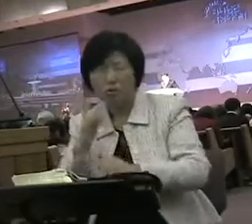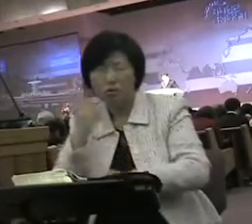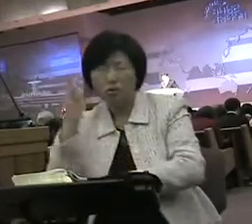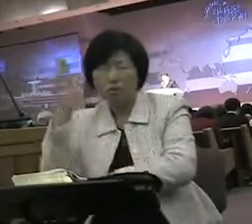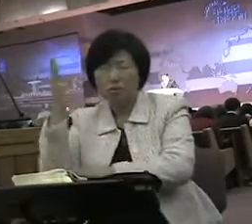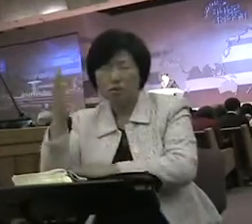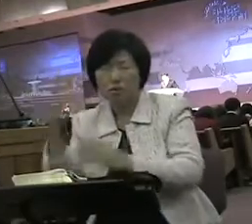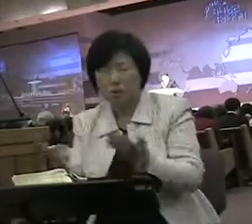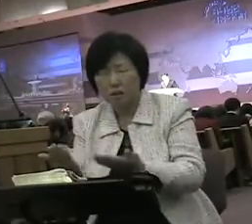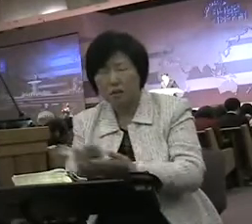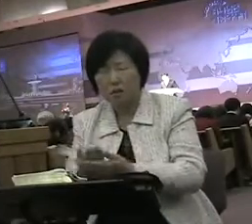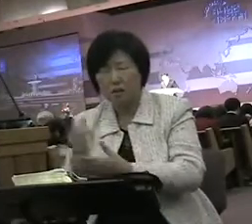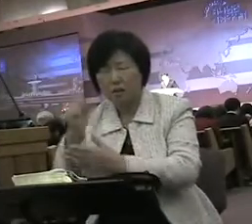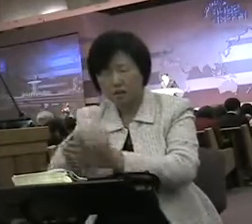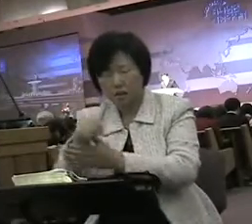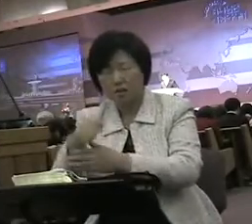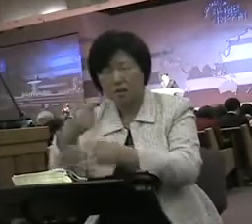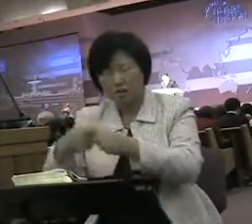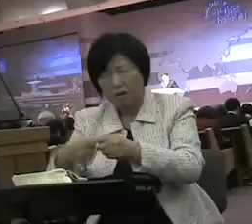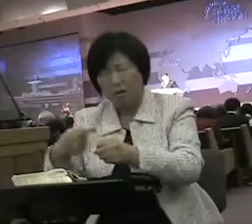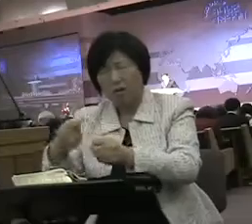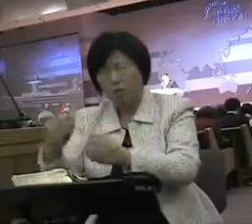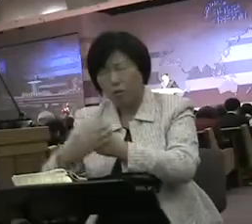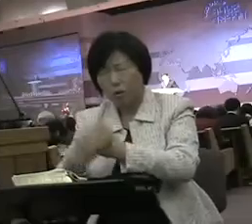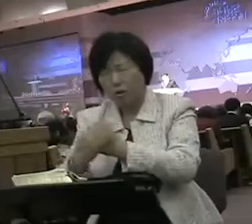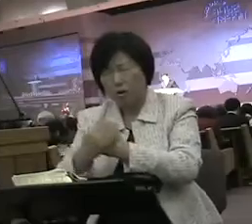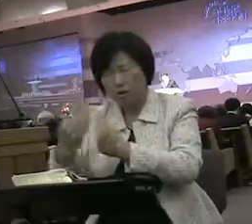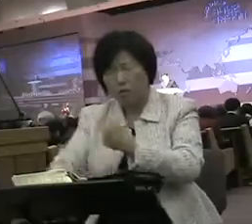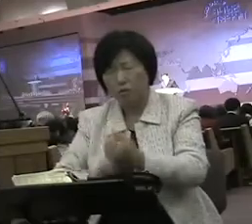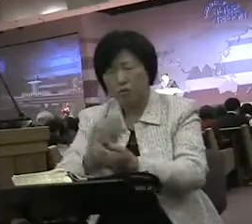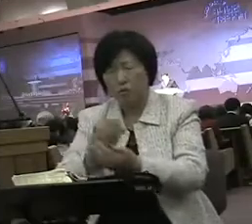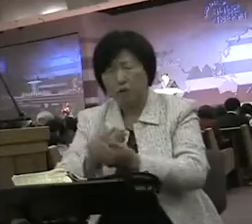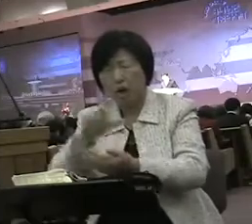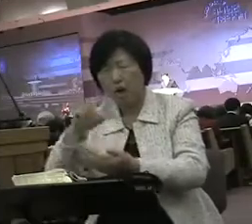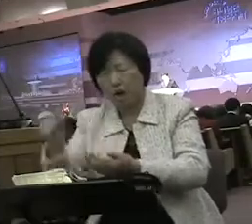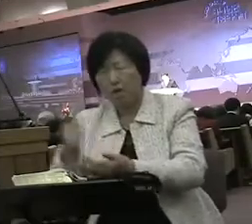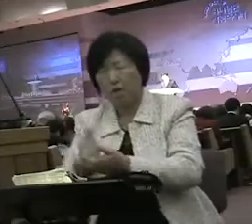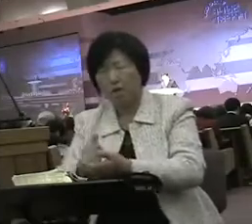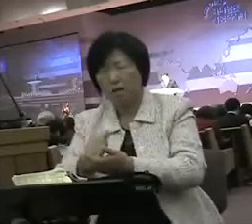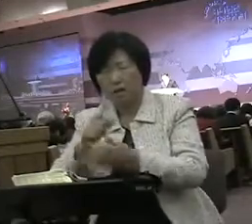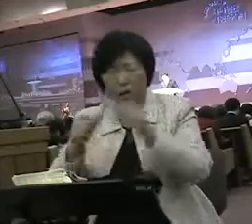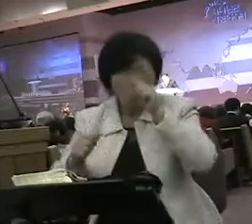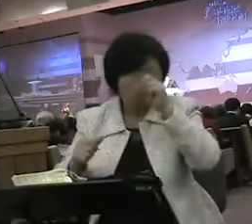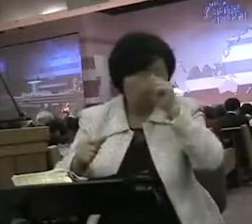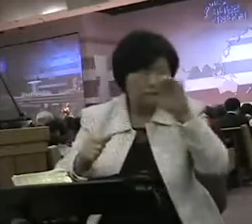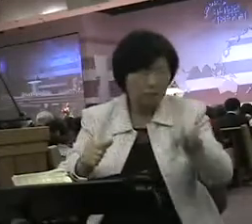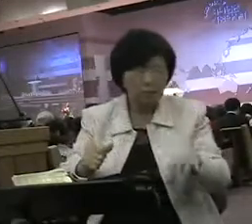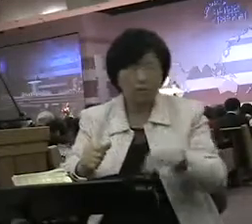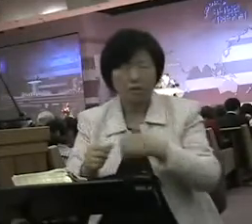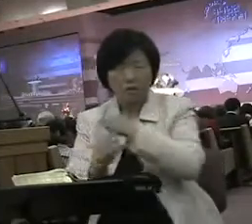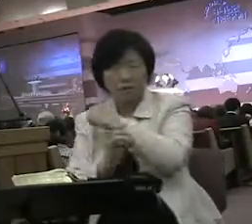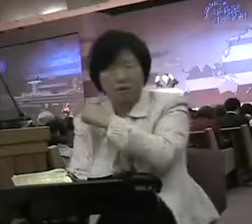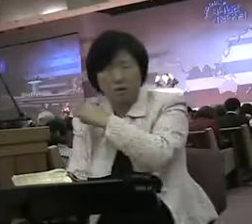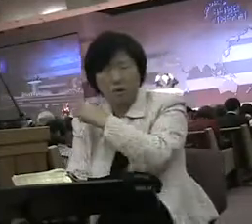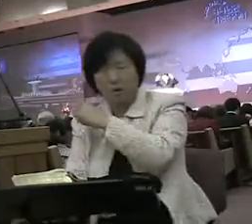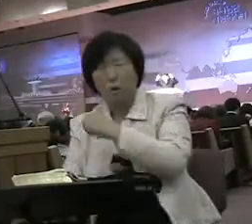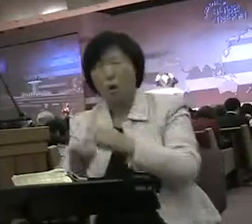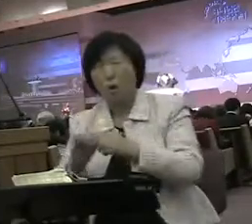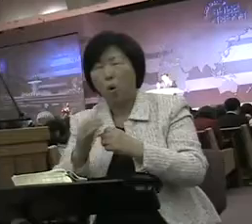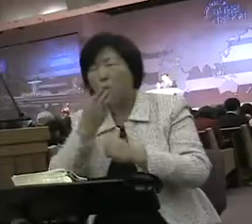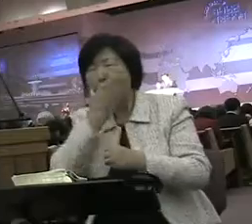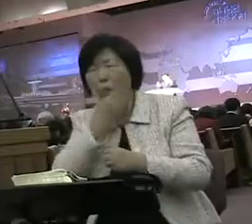영광스러운 사역으로 열매맺도록 도와주시옵소서. LA 카운티에서, 오렌지 카운티에서 복음의 역사를